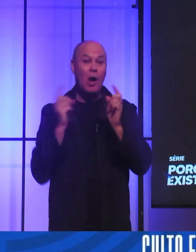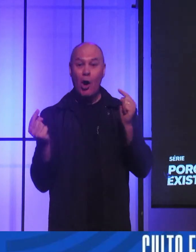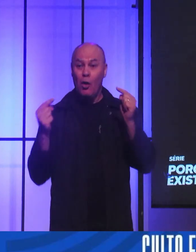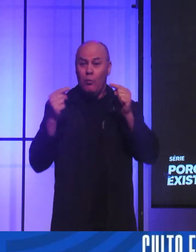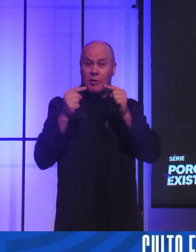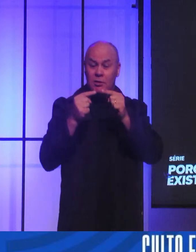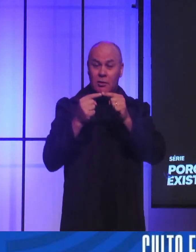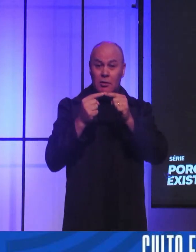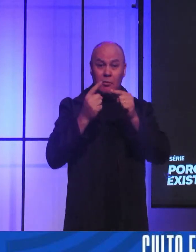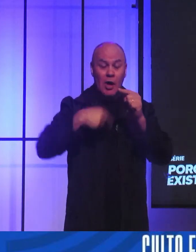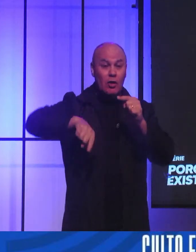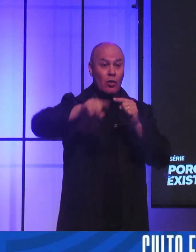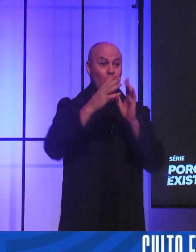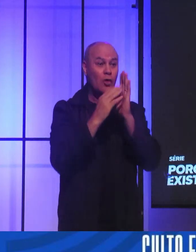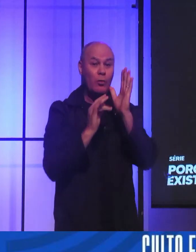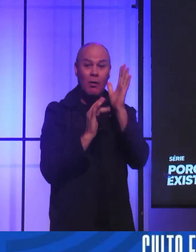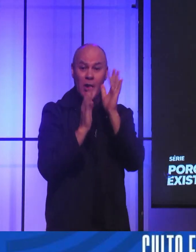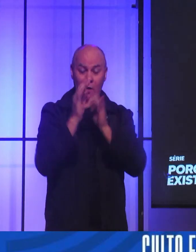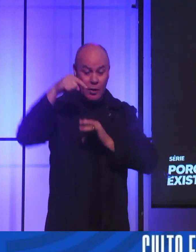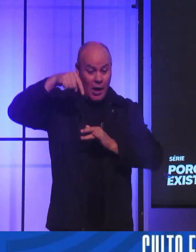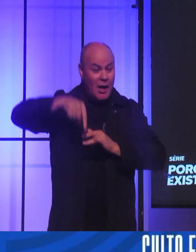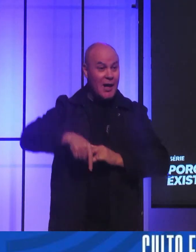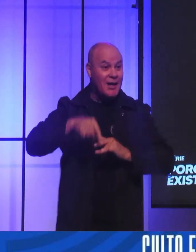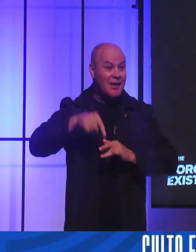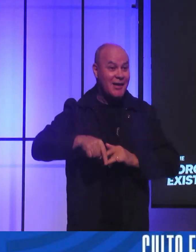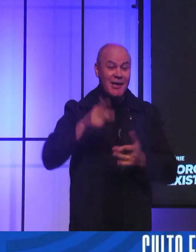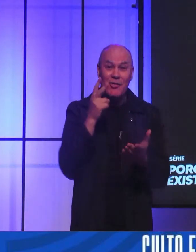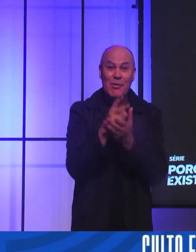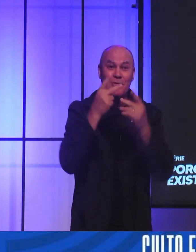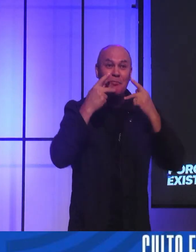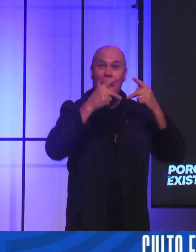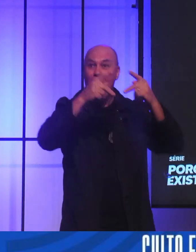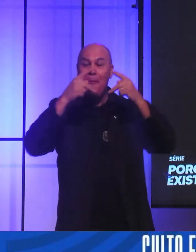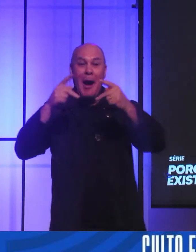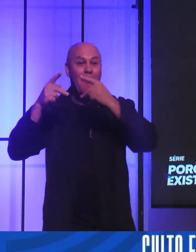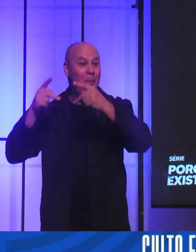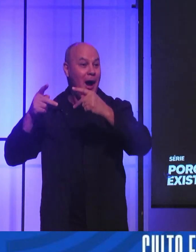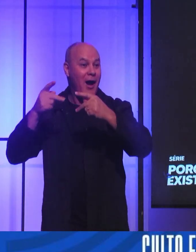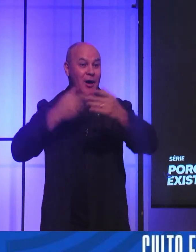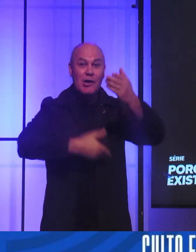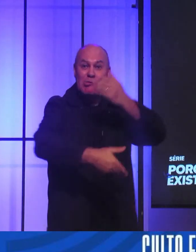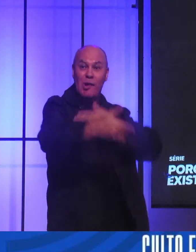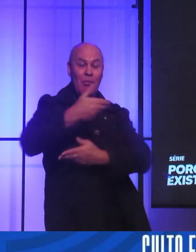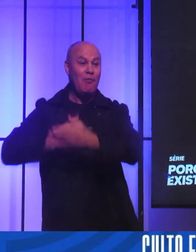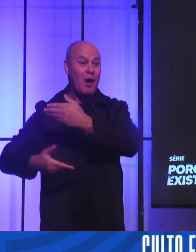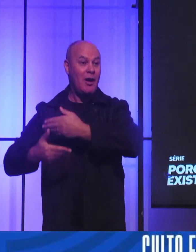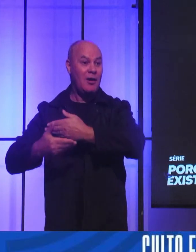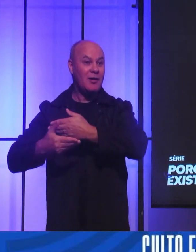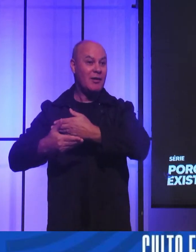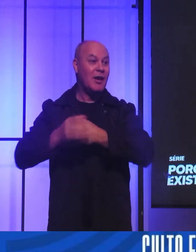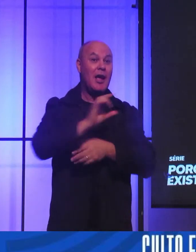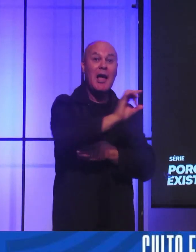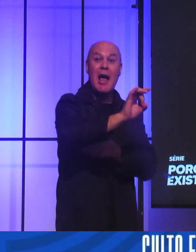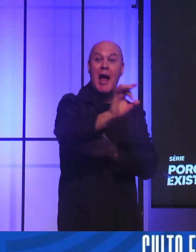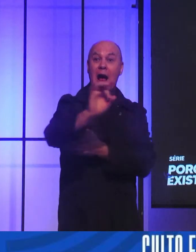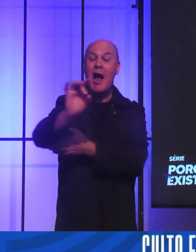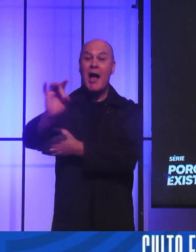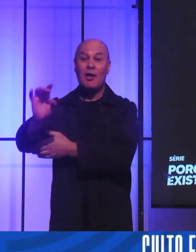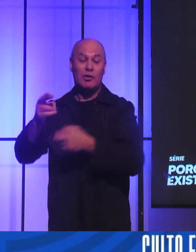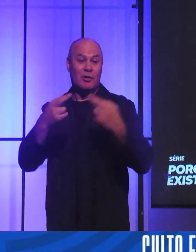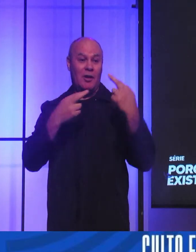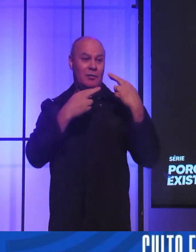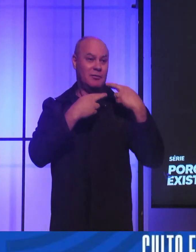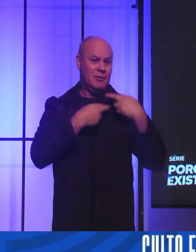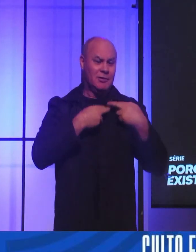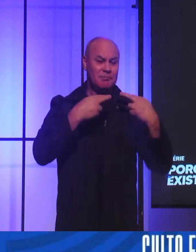essa missão de compartilhar o evangelho é algo comunitário, mas também é algo pessoal. Também é